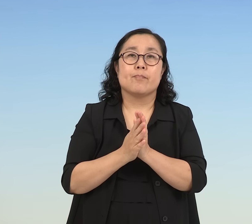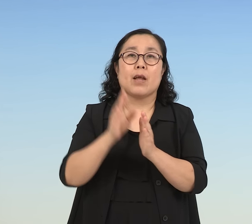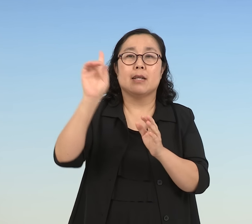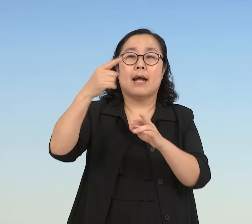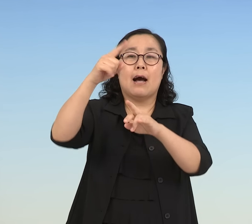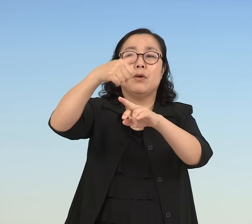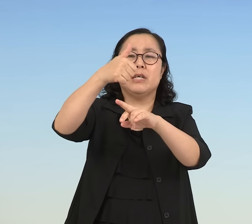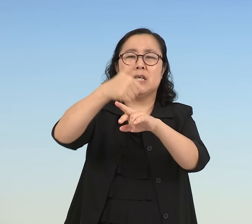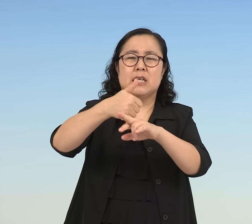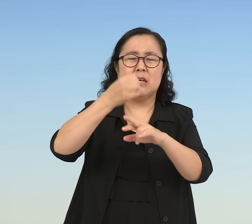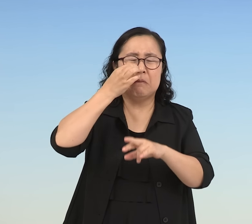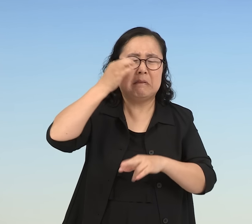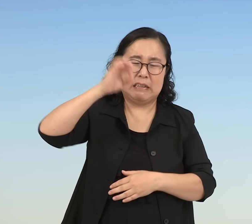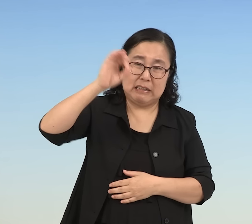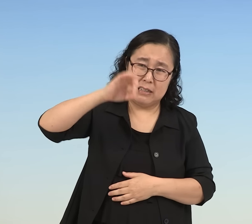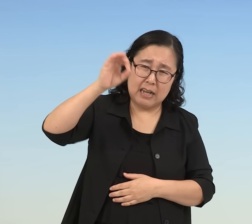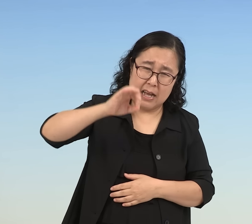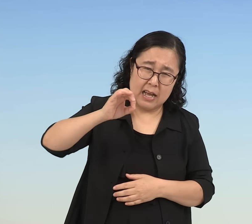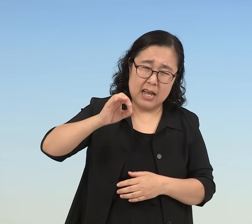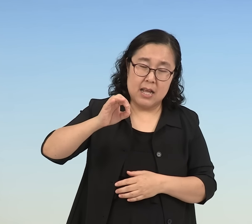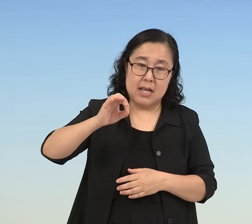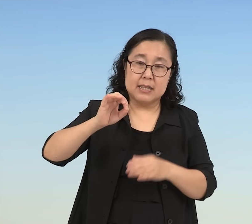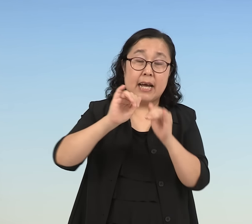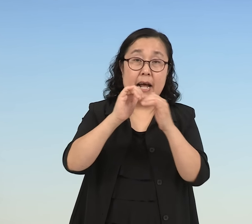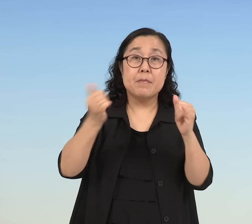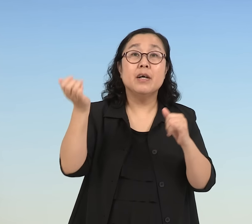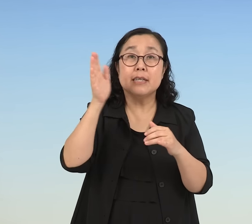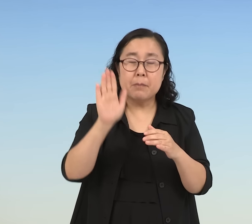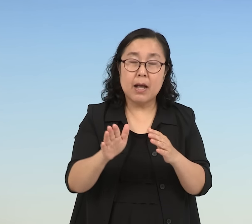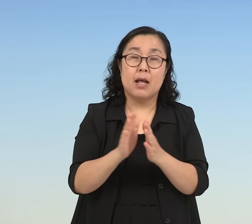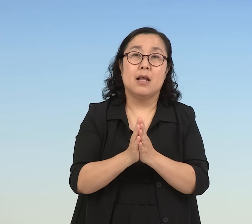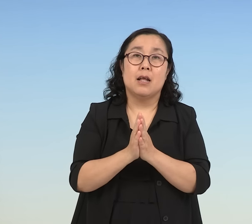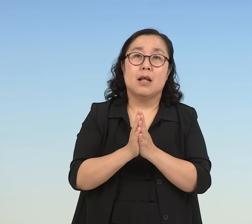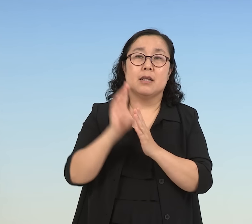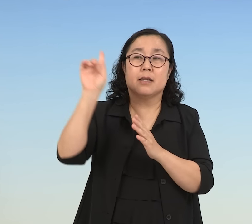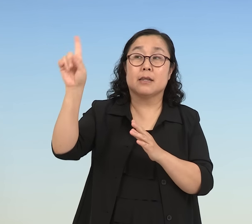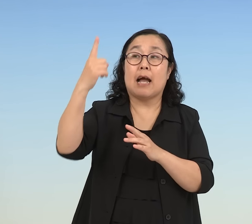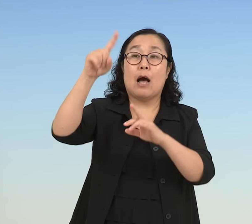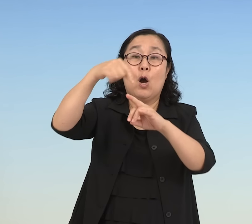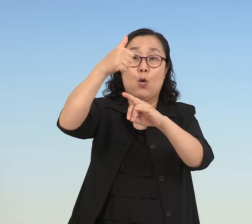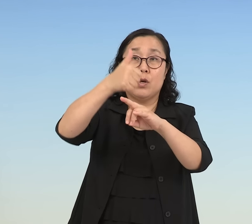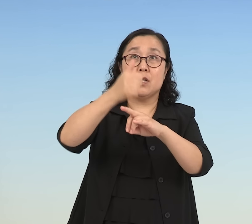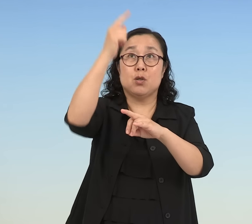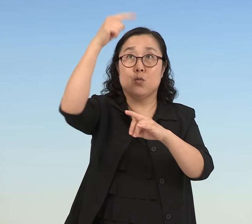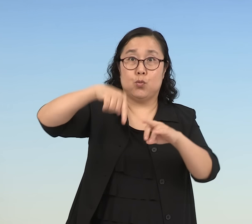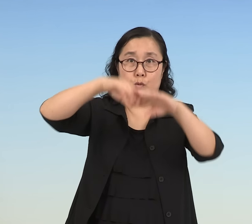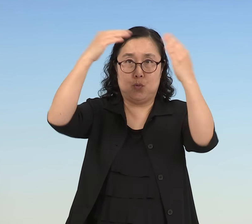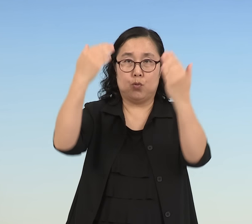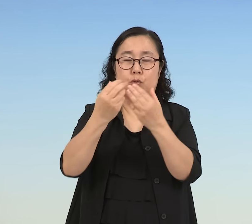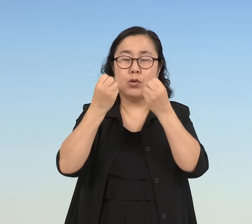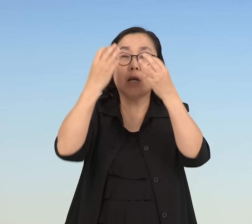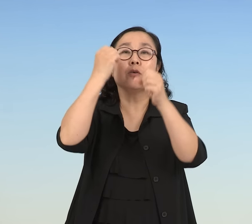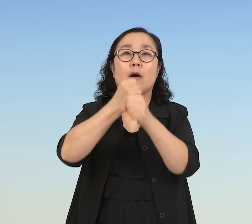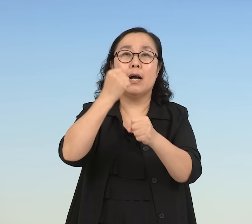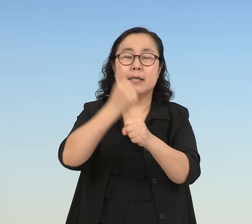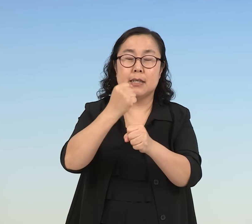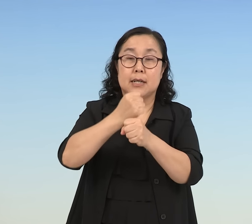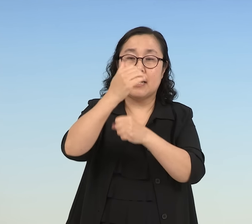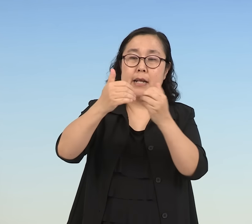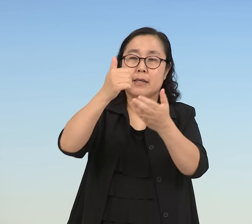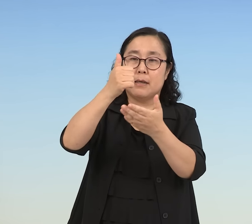다윗이 참 초라한 시골 목동에 불과했는지 모르지만 그는 우주를 창조하신